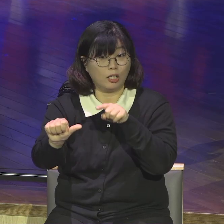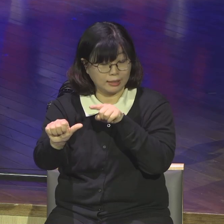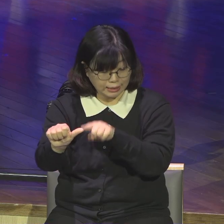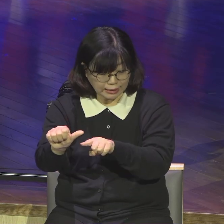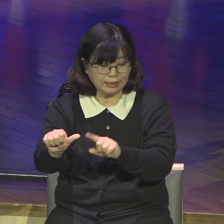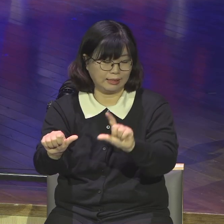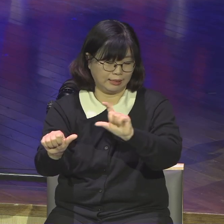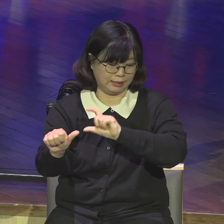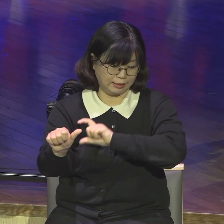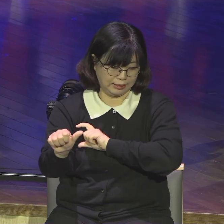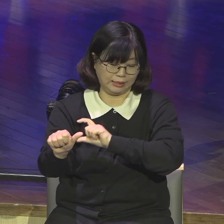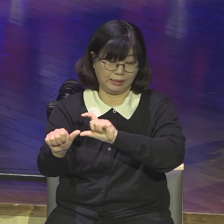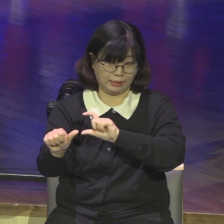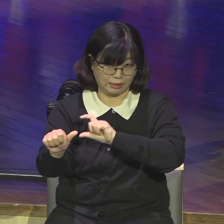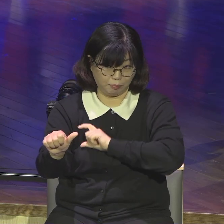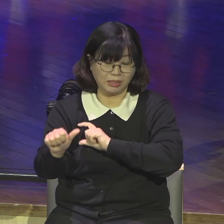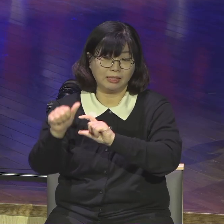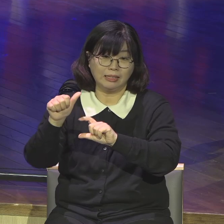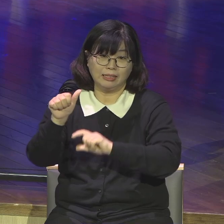것이요 그의